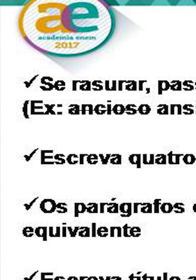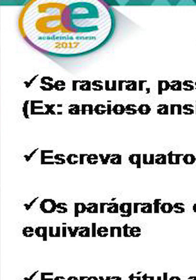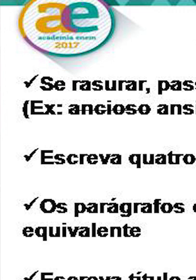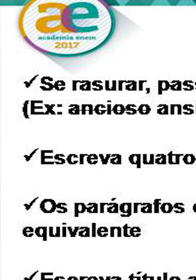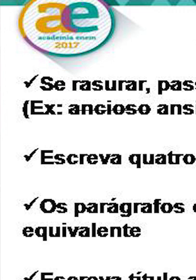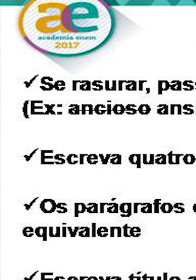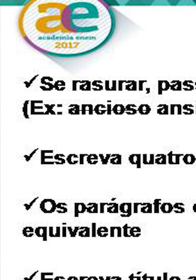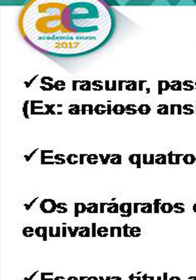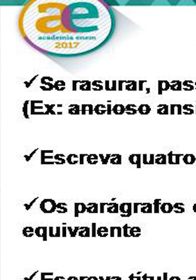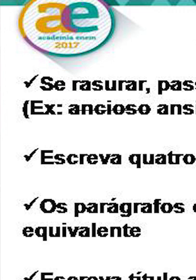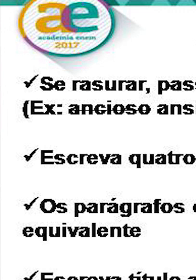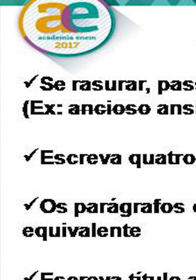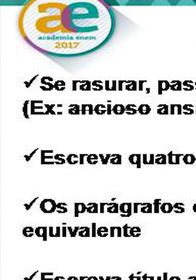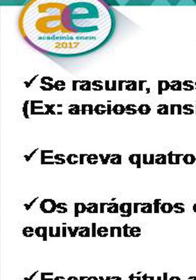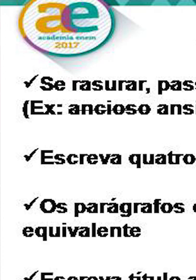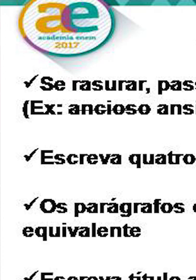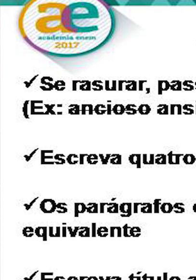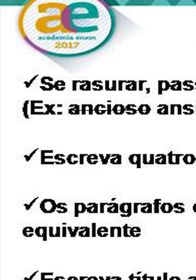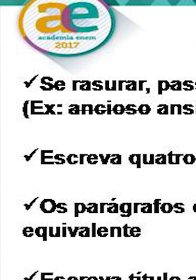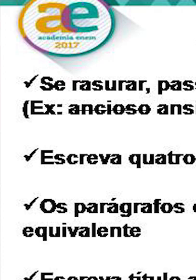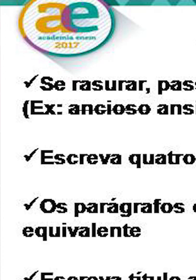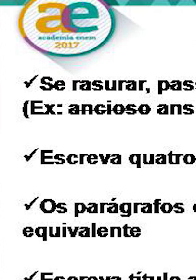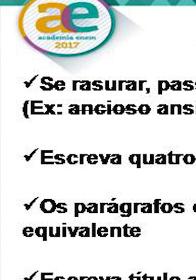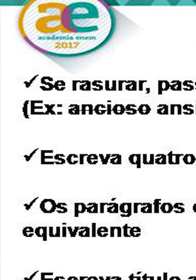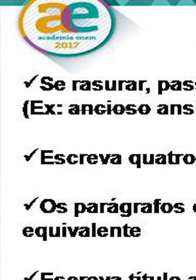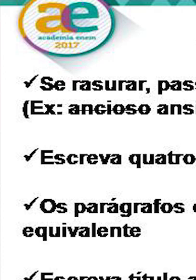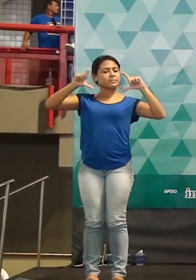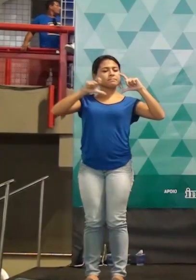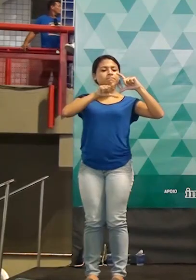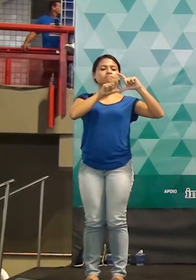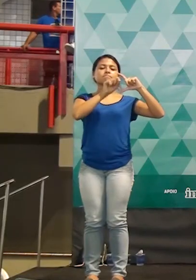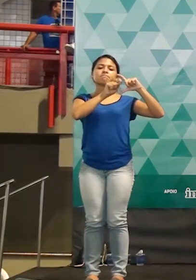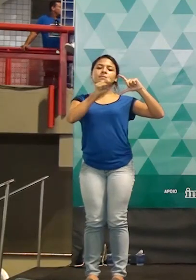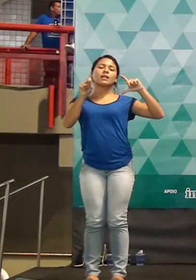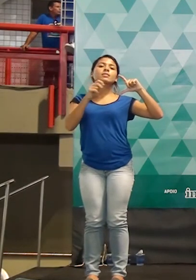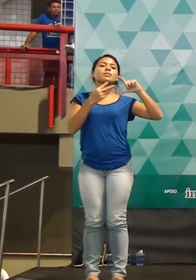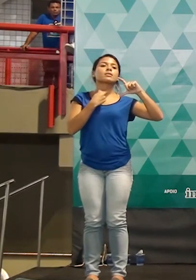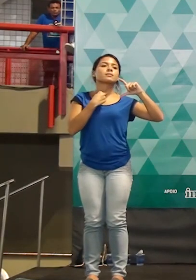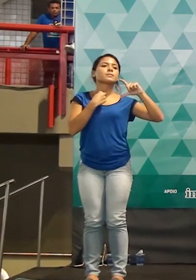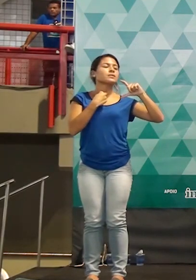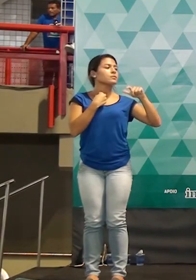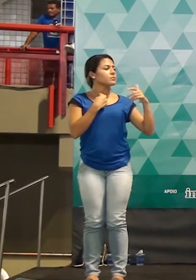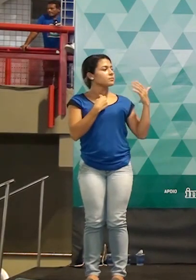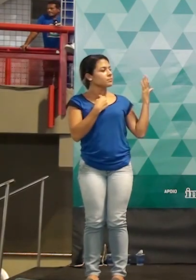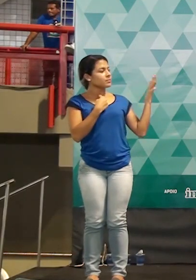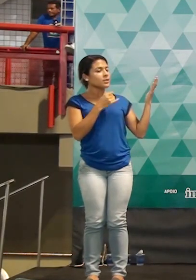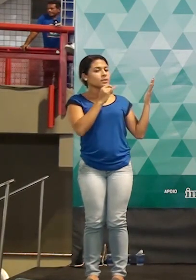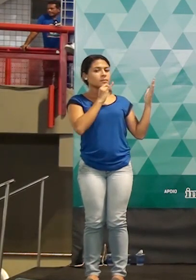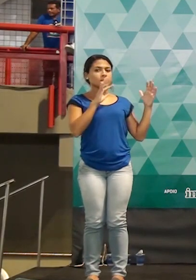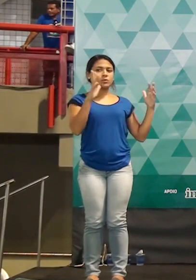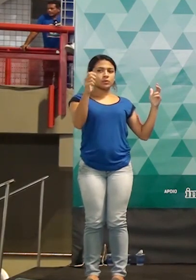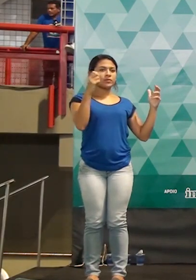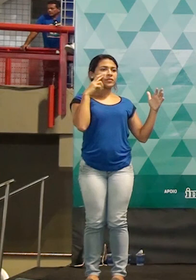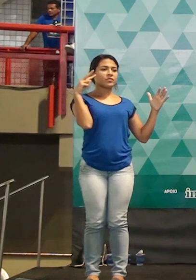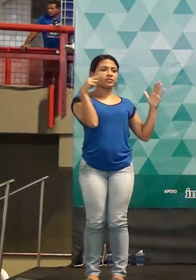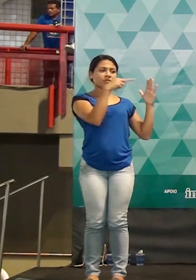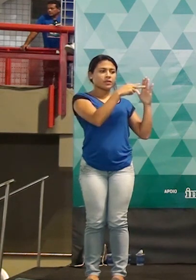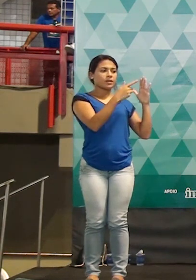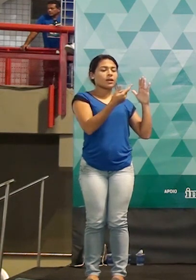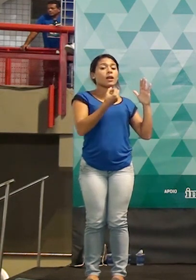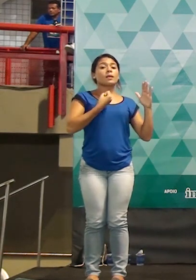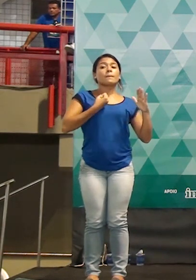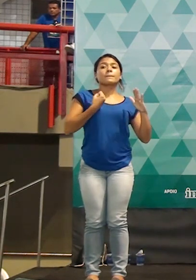Não use parênteses. Você diz: professora, onde é que está dizendo isso? Todo mundo pegue a folha lá na